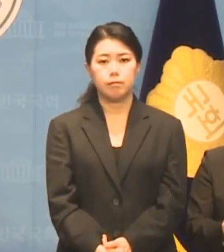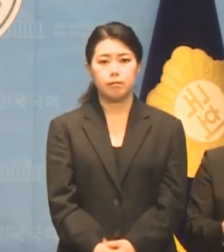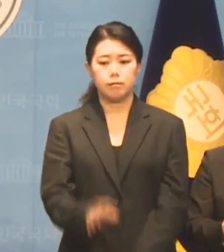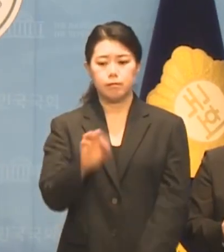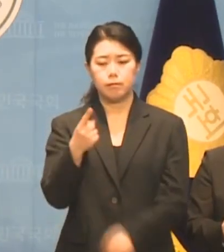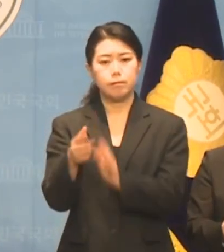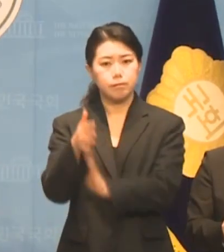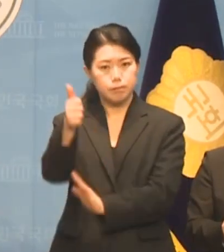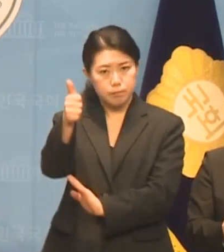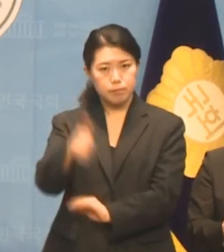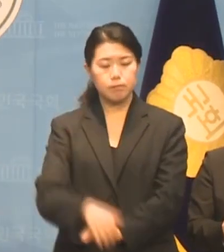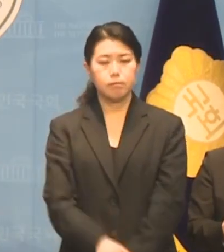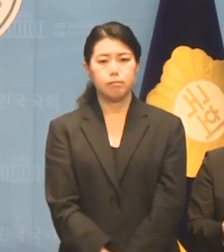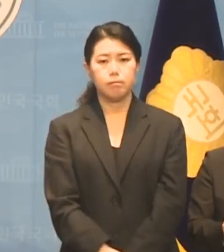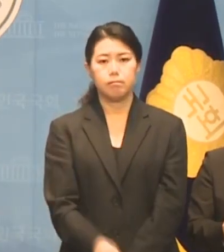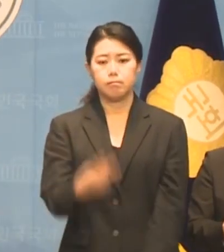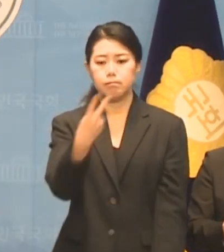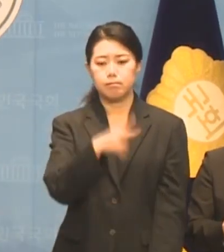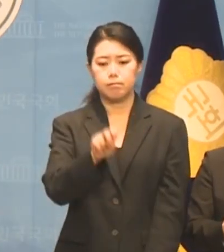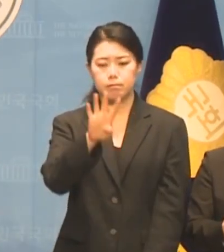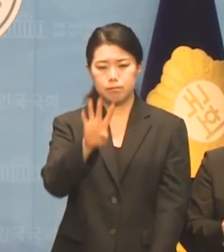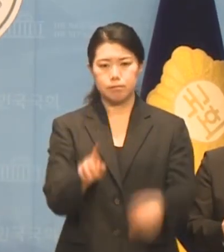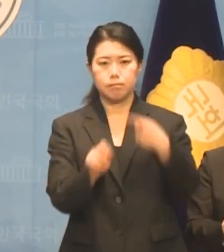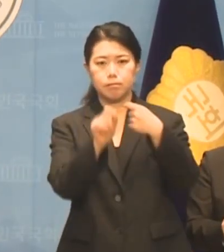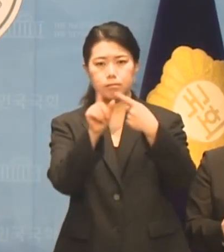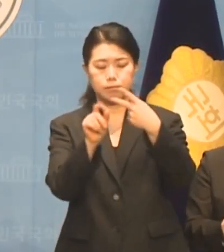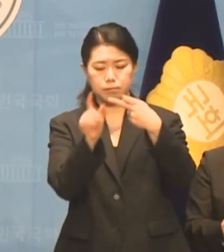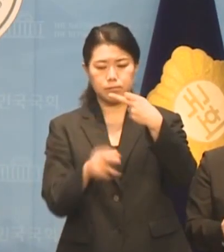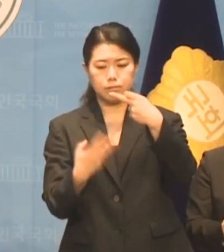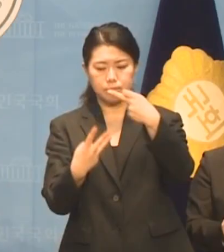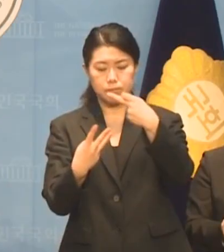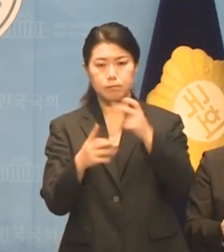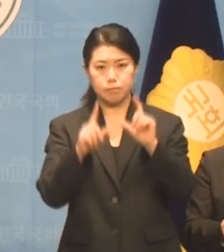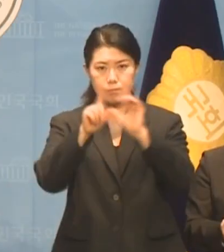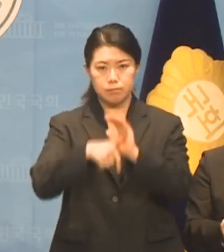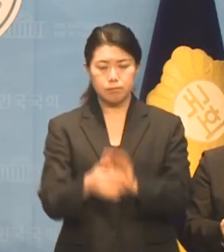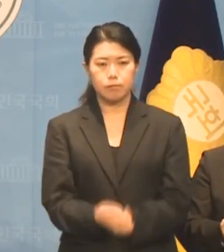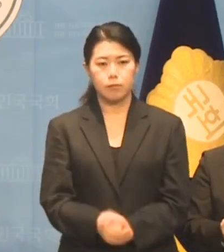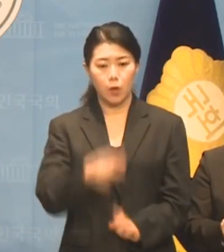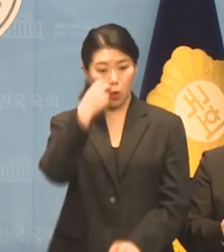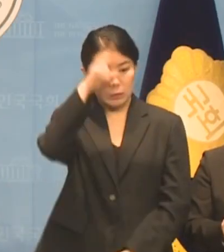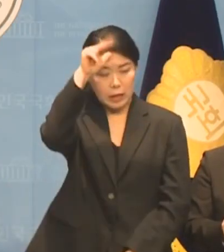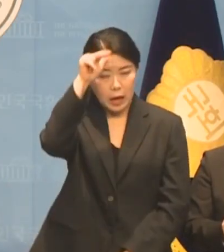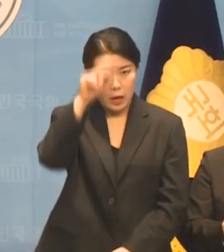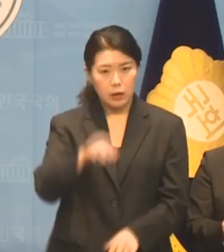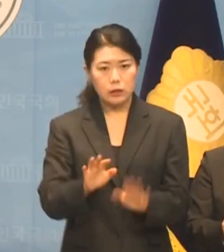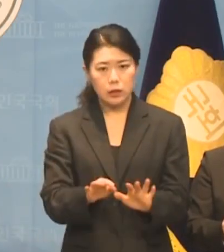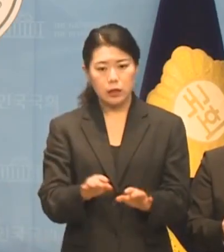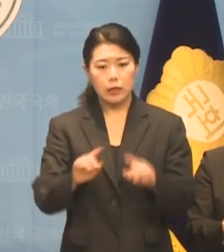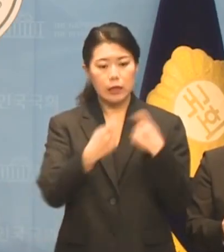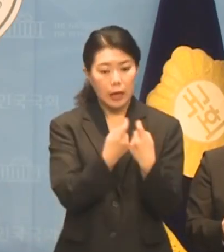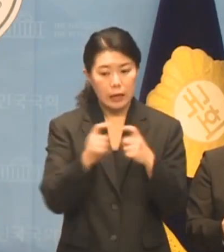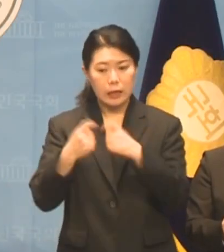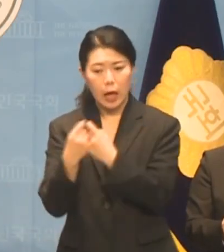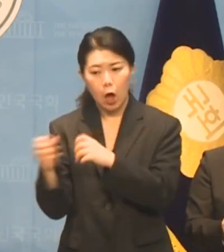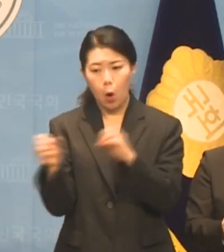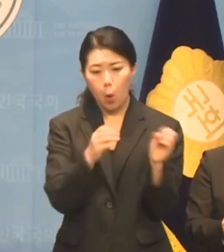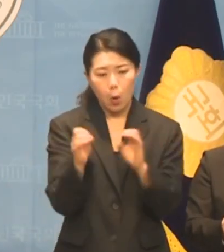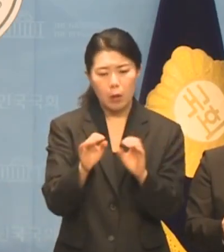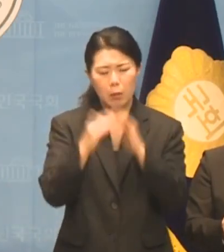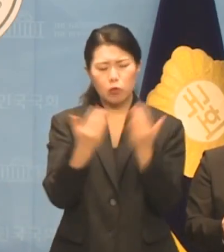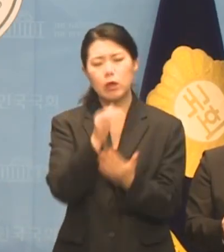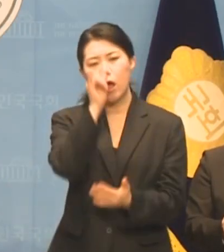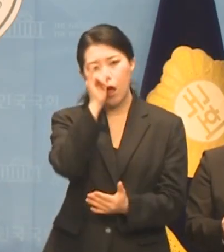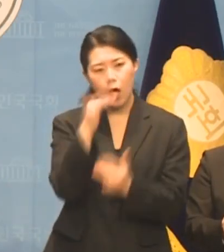오세훈 시장은 2024년 12월 3일 기자회견을 통해 검찰에서는 이미 개인 간의 소통이 다 있다.